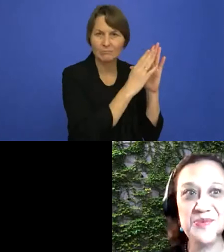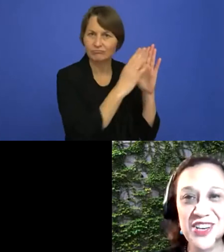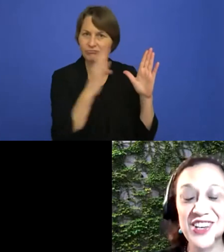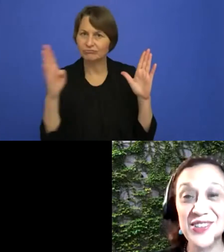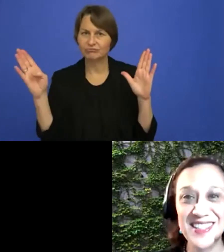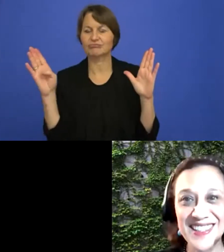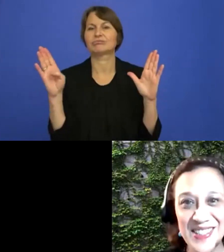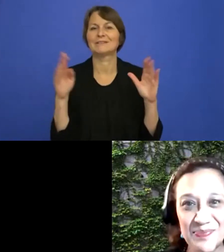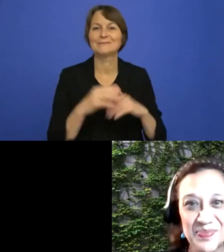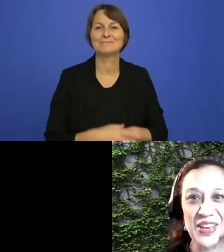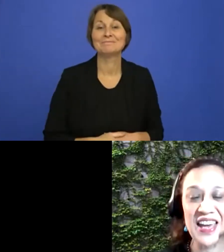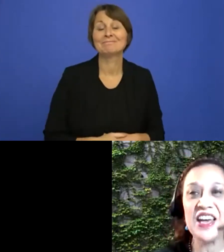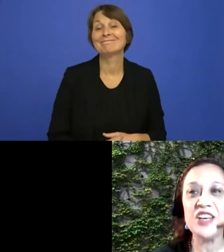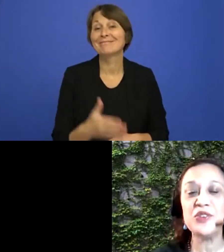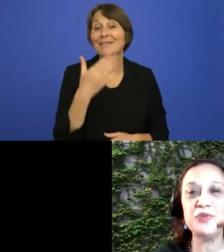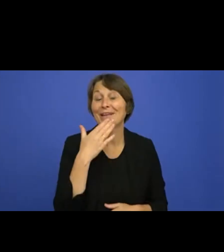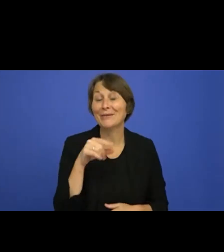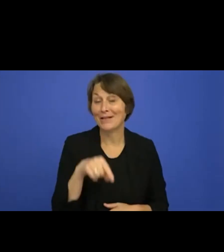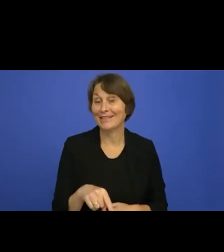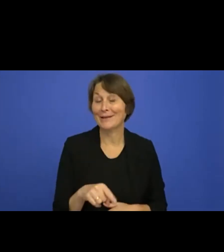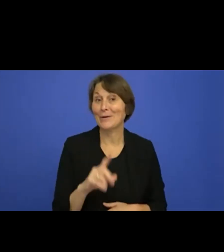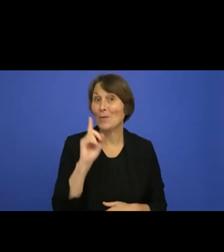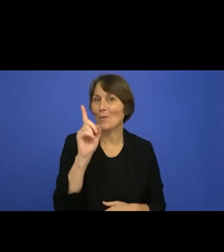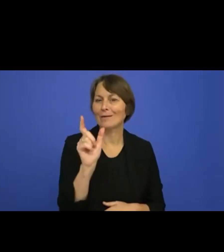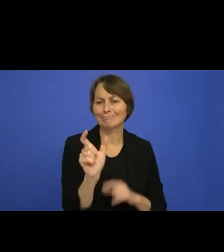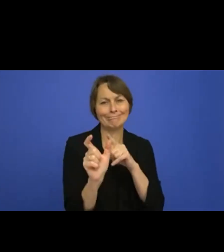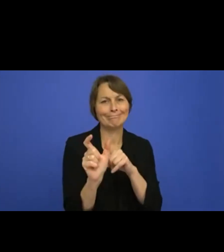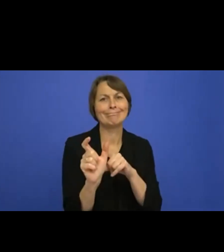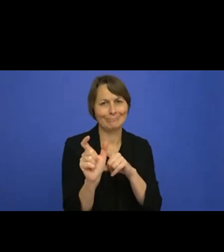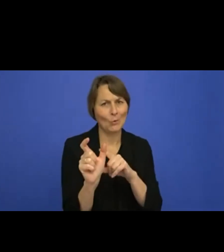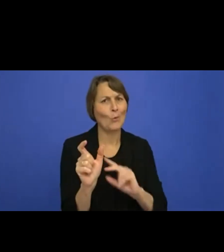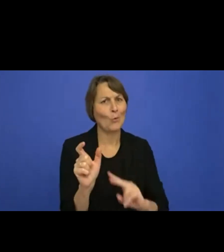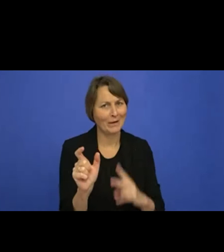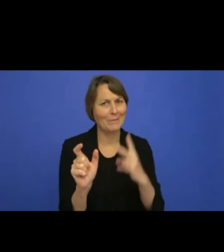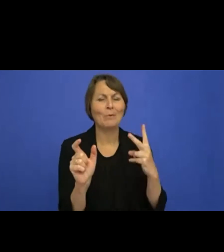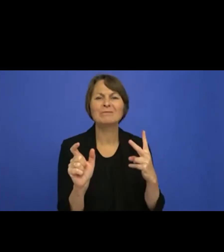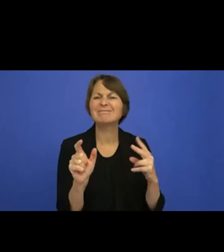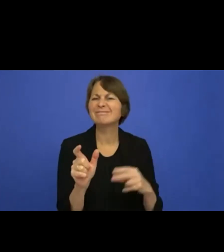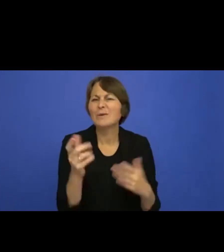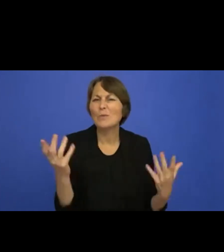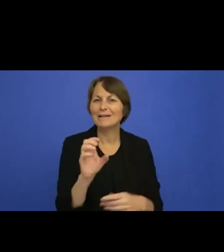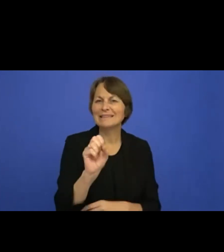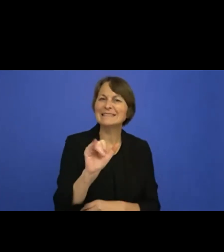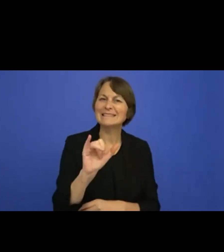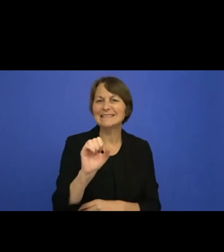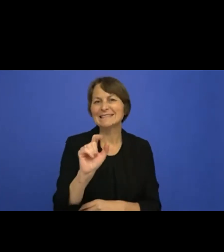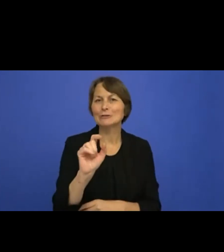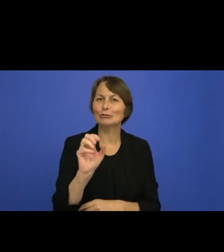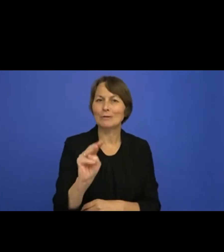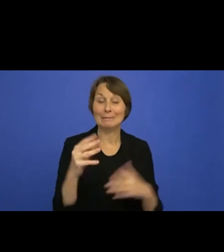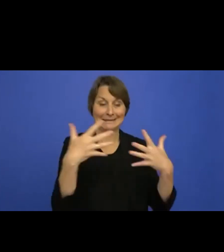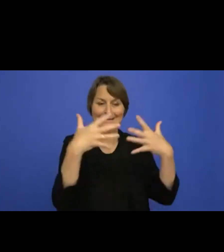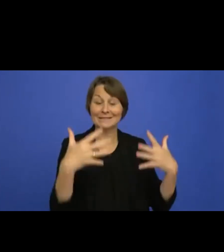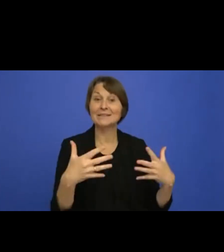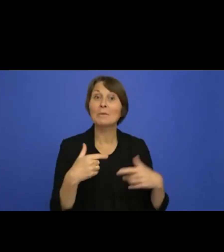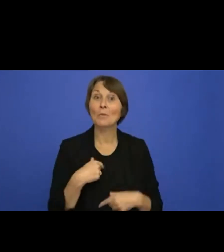une acception réduite du terme et du concept. Oui, alors, on part